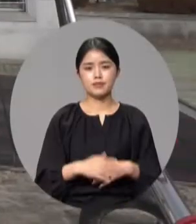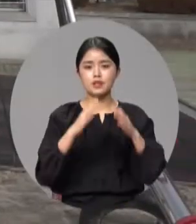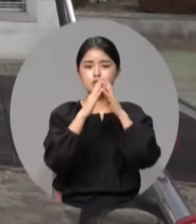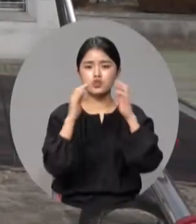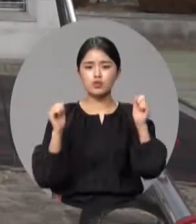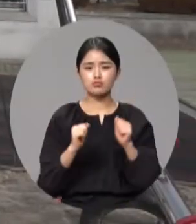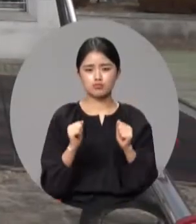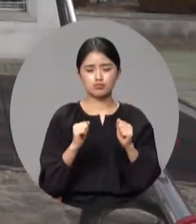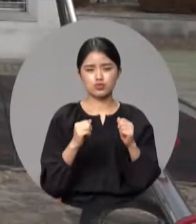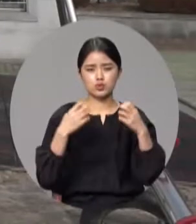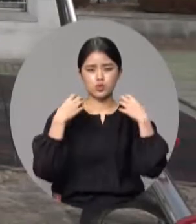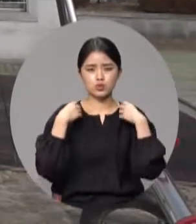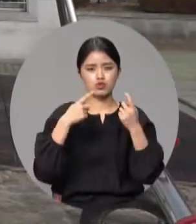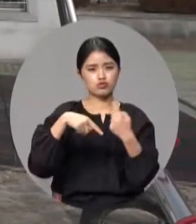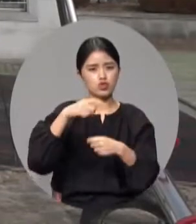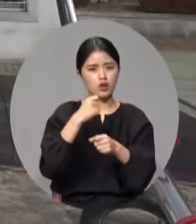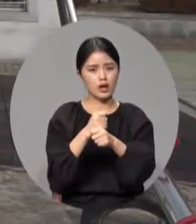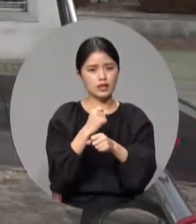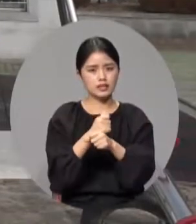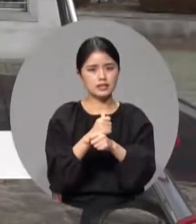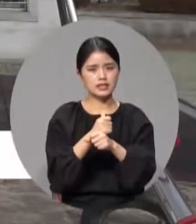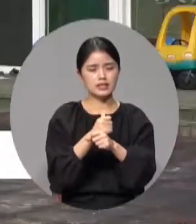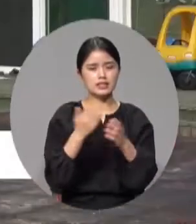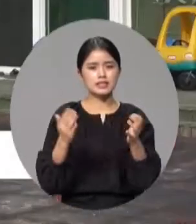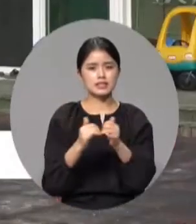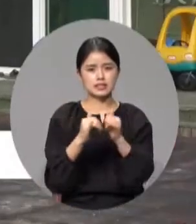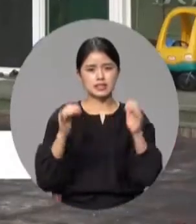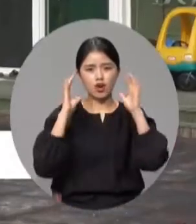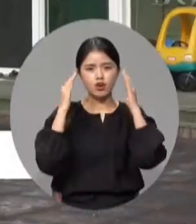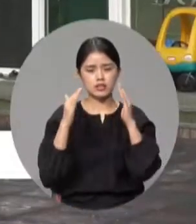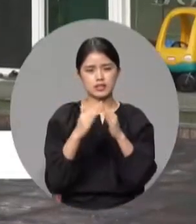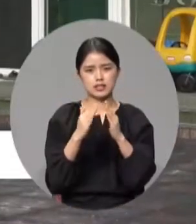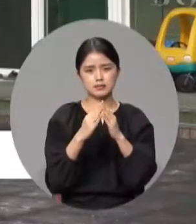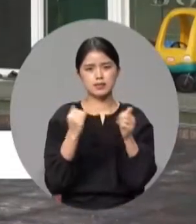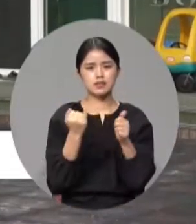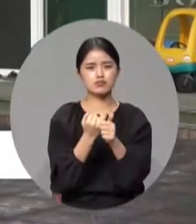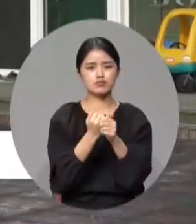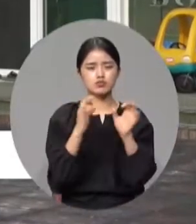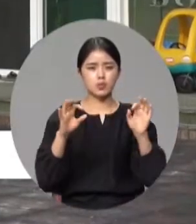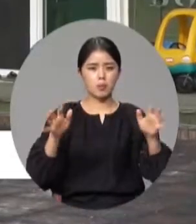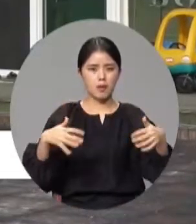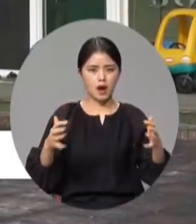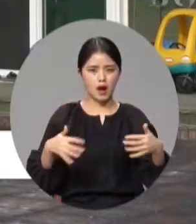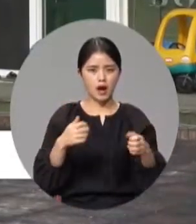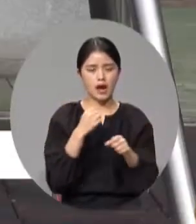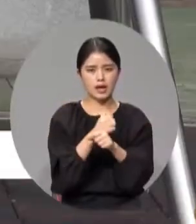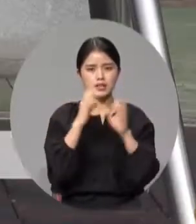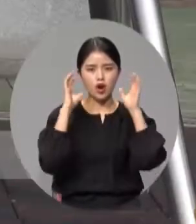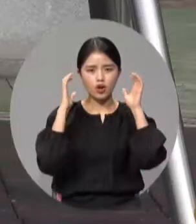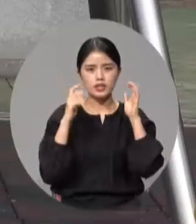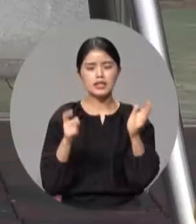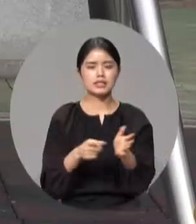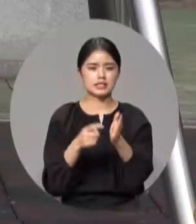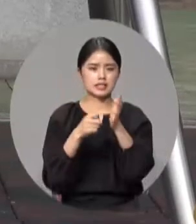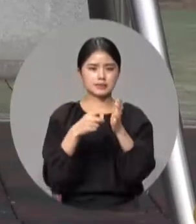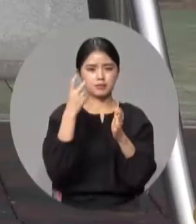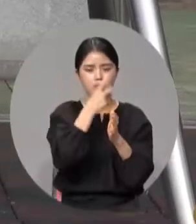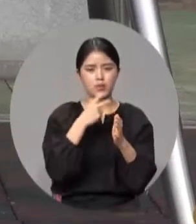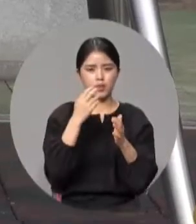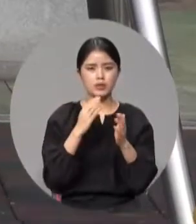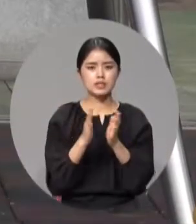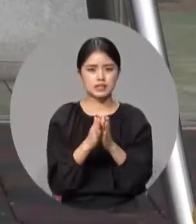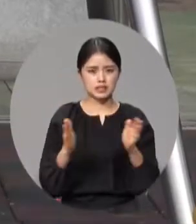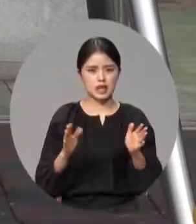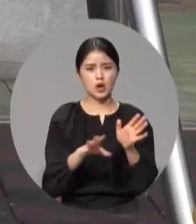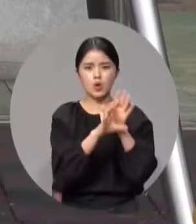전라북 도청이 운영하는 직장 어린이집이 맞벌이 가정 자녀에 제한적으로 허용하는 긴급 보육에 들어갔습니다.